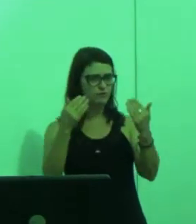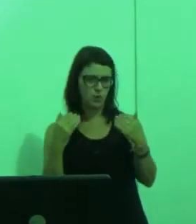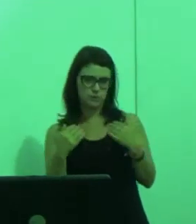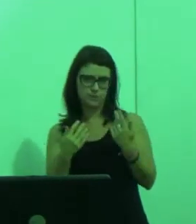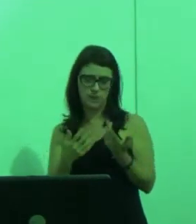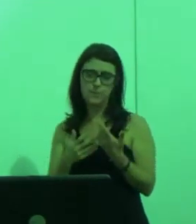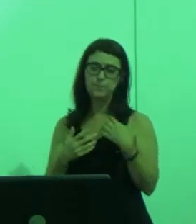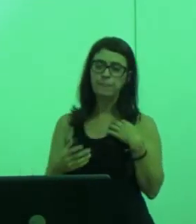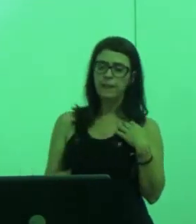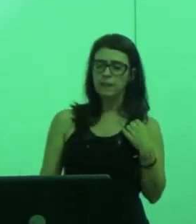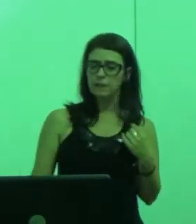volta.